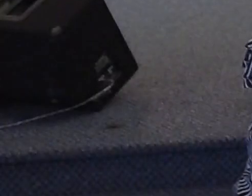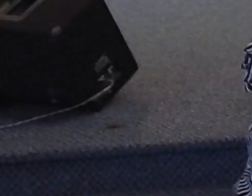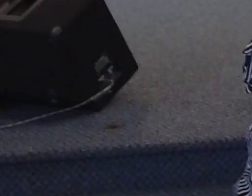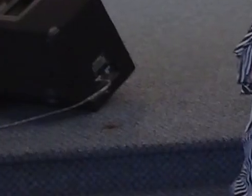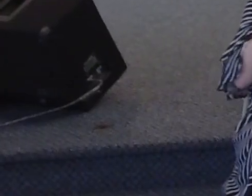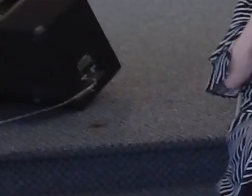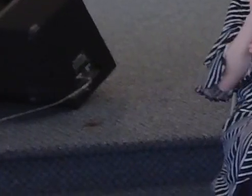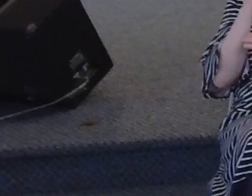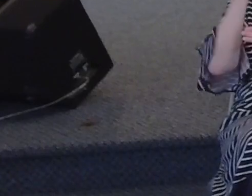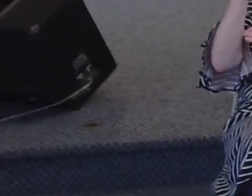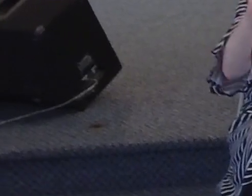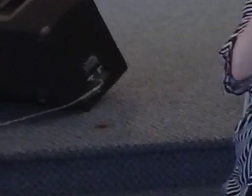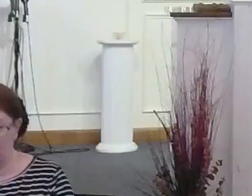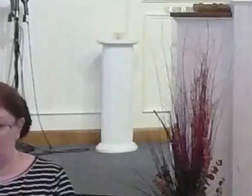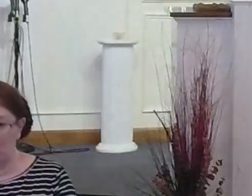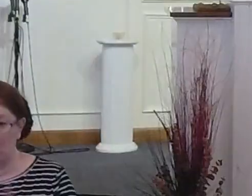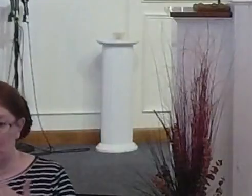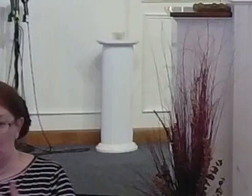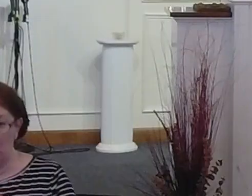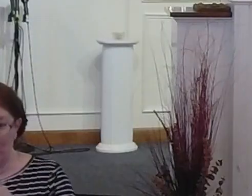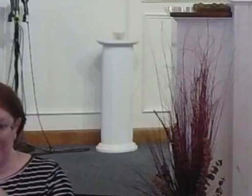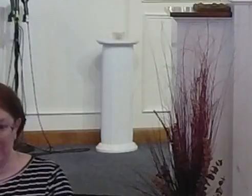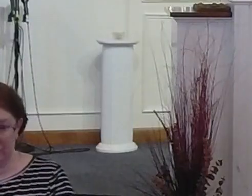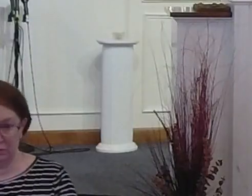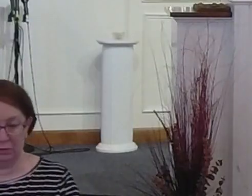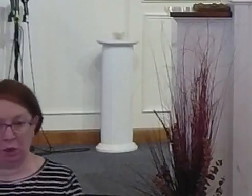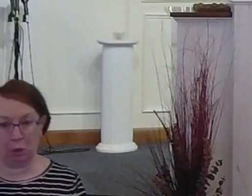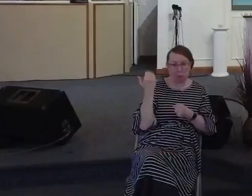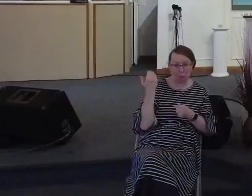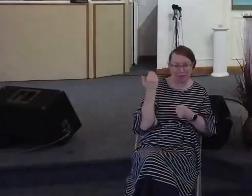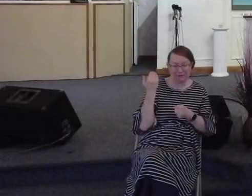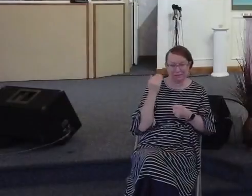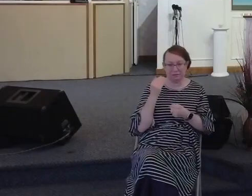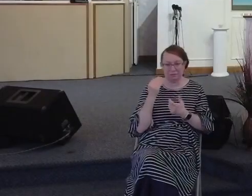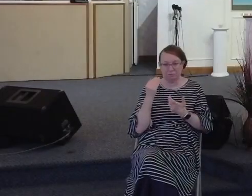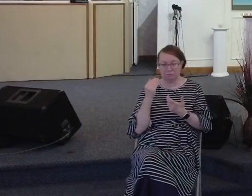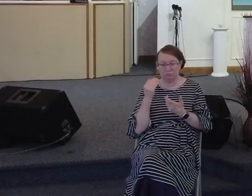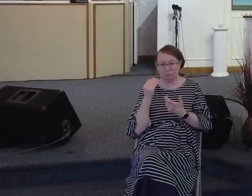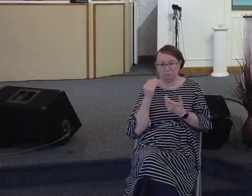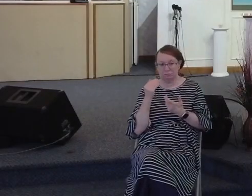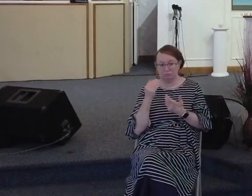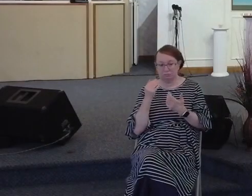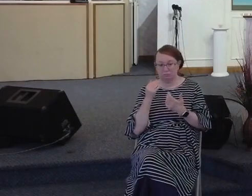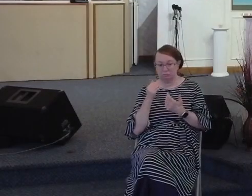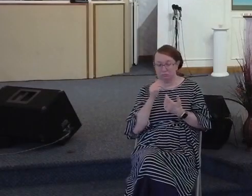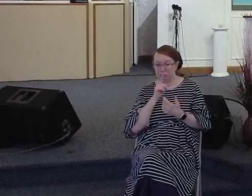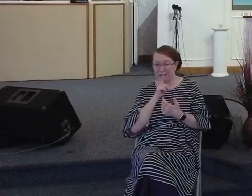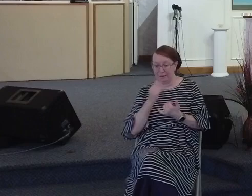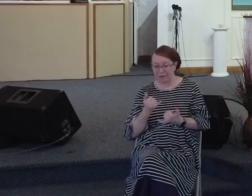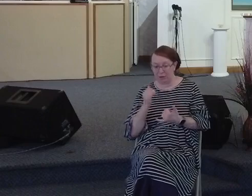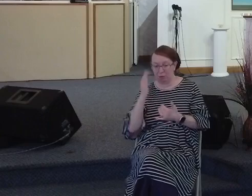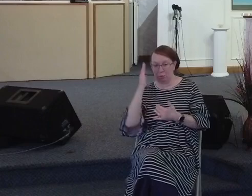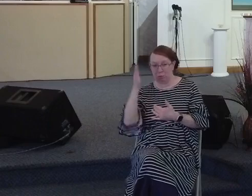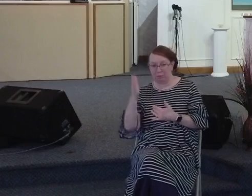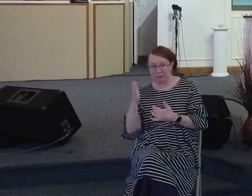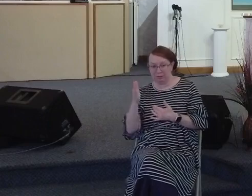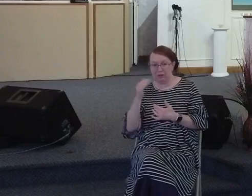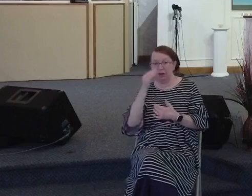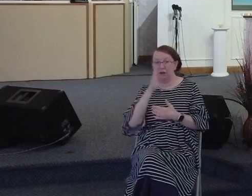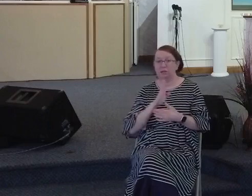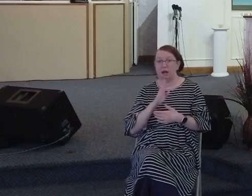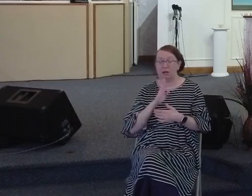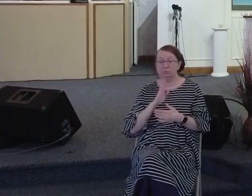ha de venir y el Todopoderoso. Ahí está nuevamente, siempre fue, yo soy y siempre seré.